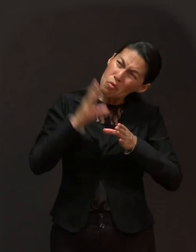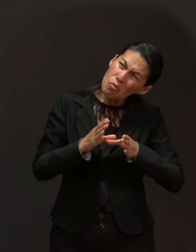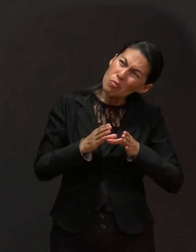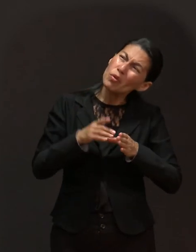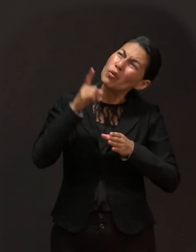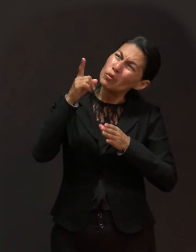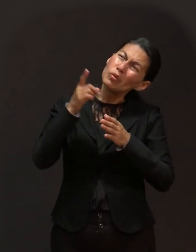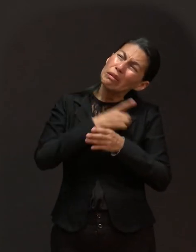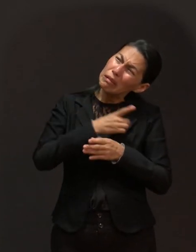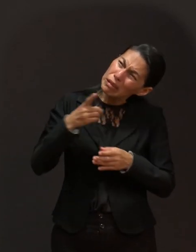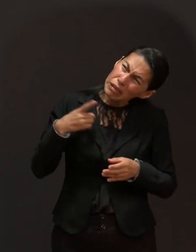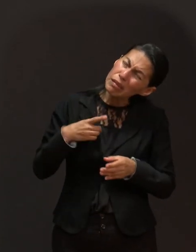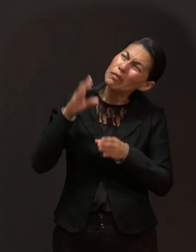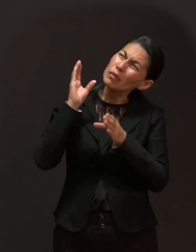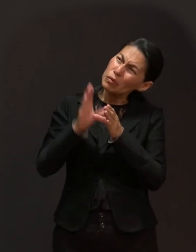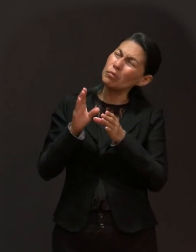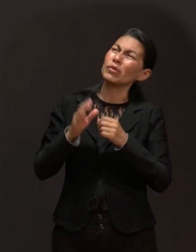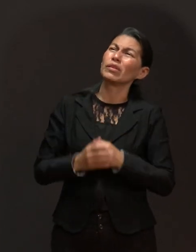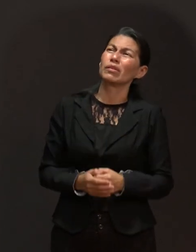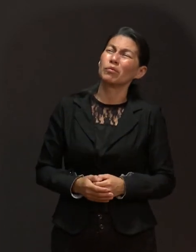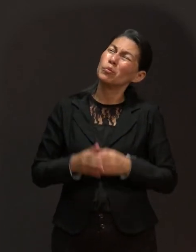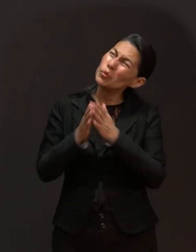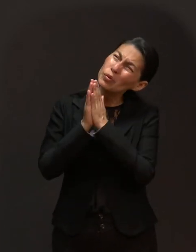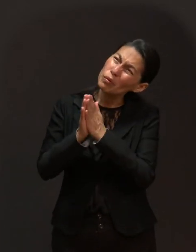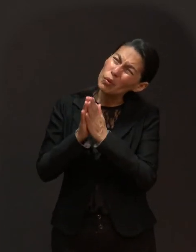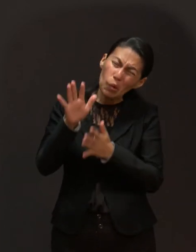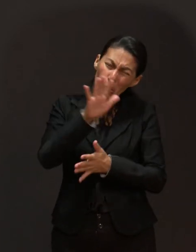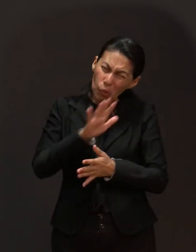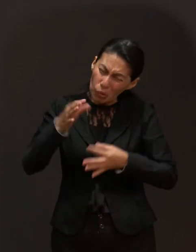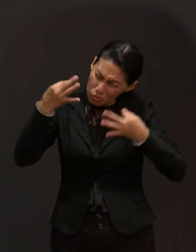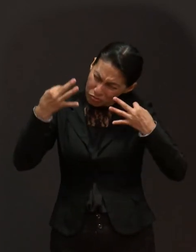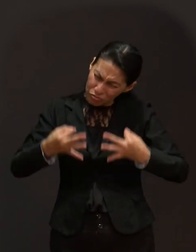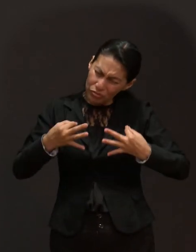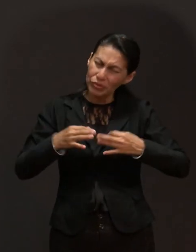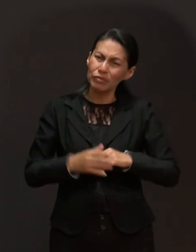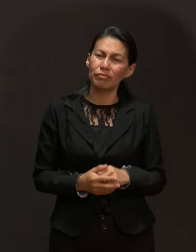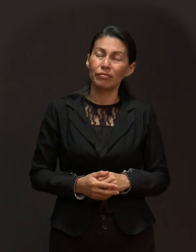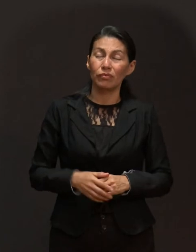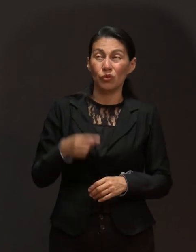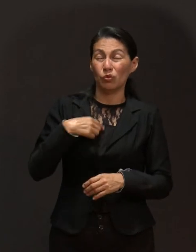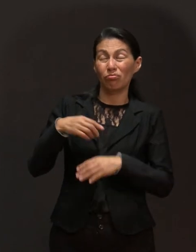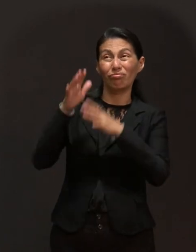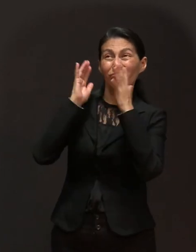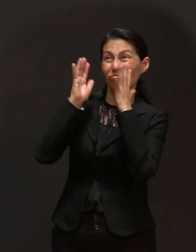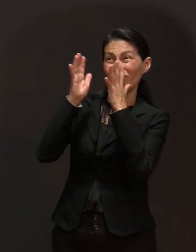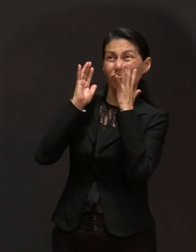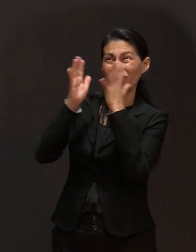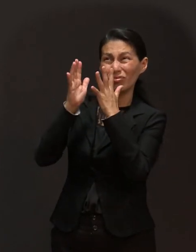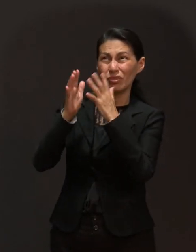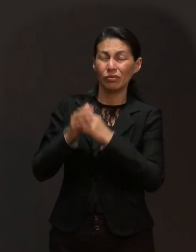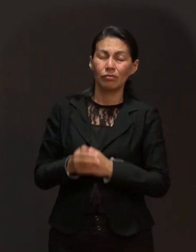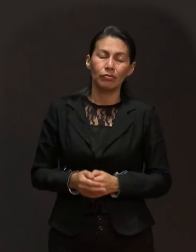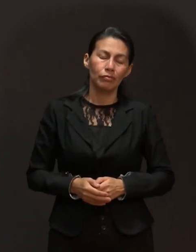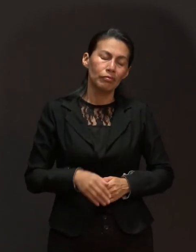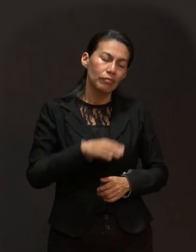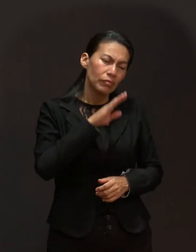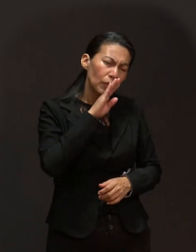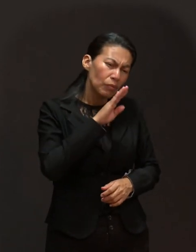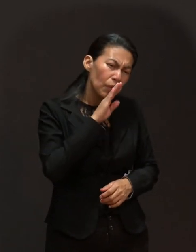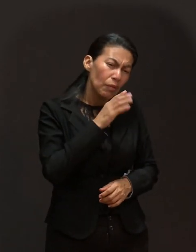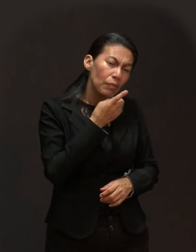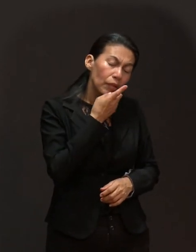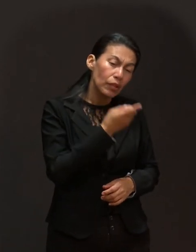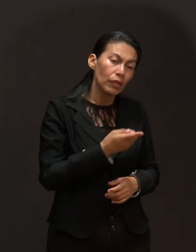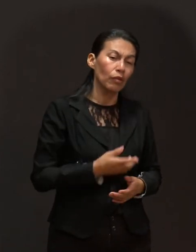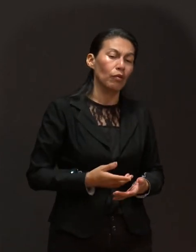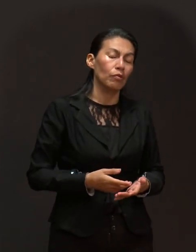promesa y yo la estoy cumpliendo y tú tienes también que poner, hacer algo para que todo salga bien. Y yo recuerdo que le reclamé y mi mamá me dijo,